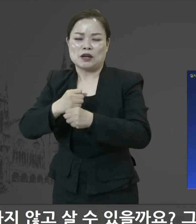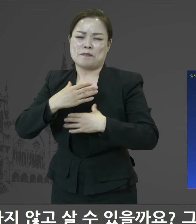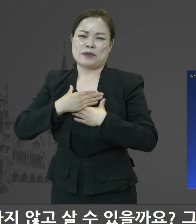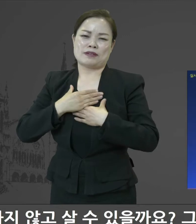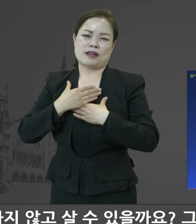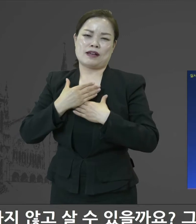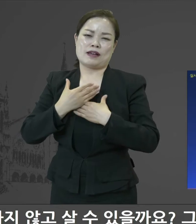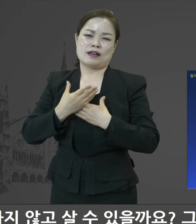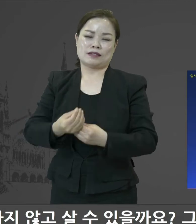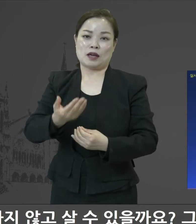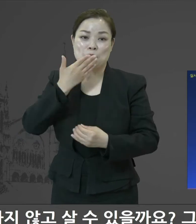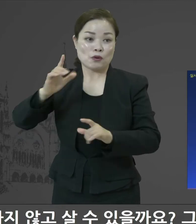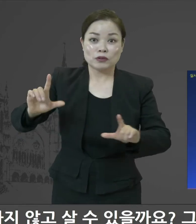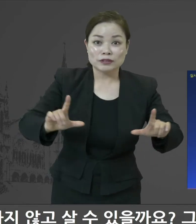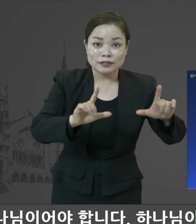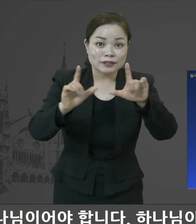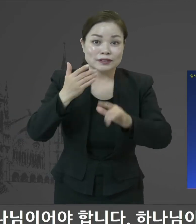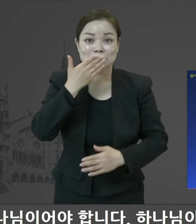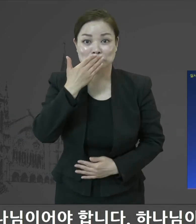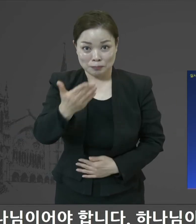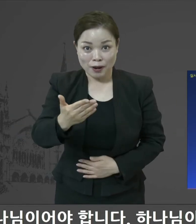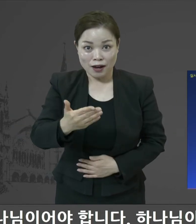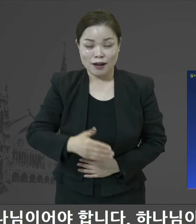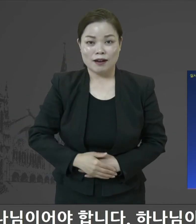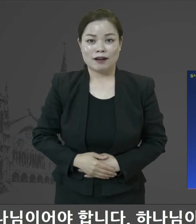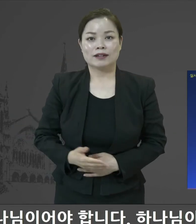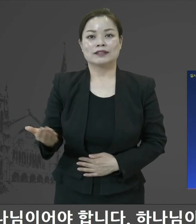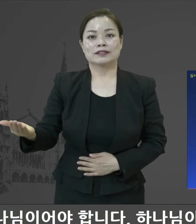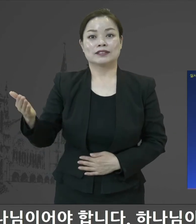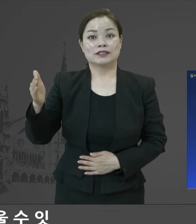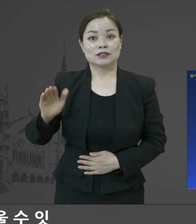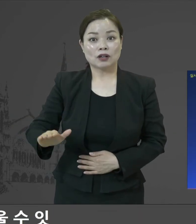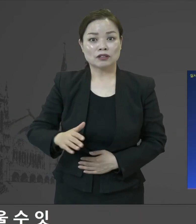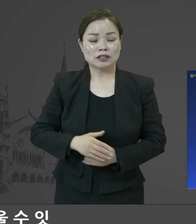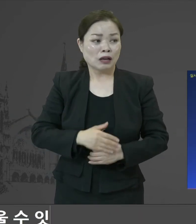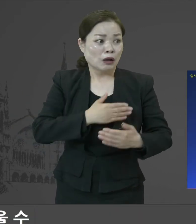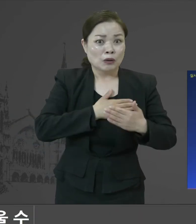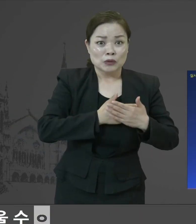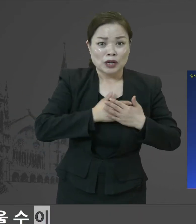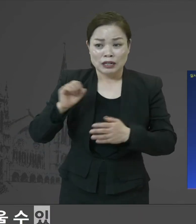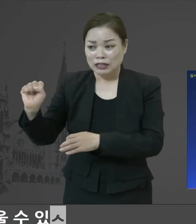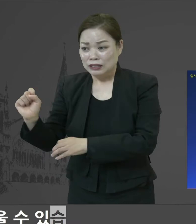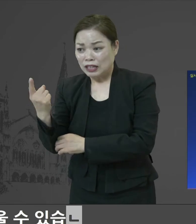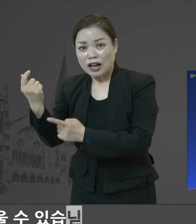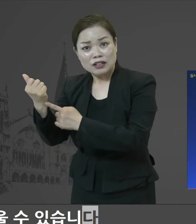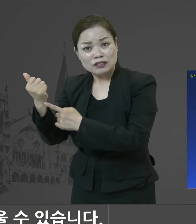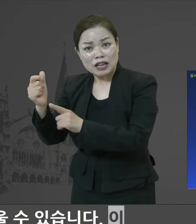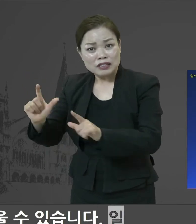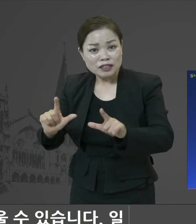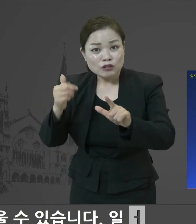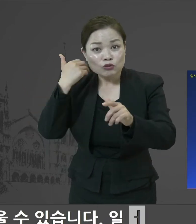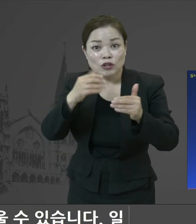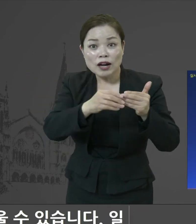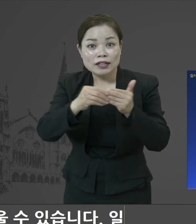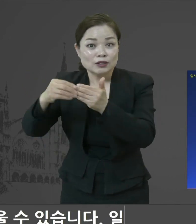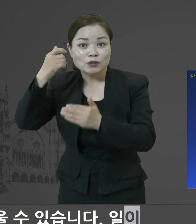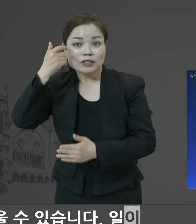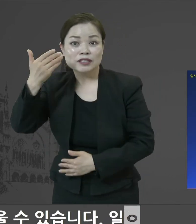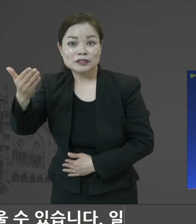평안하게 먹고 누울 수 있는 것입니다. 그런데 이렇게 불안한 다윗의 삶을 누가